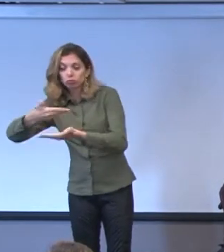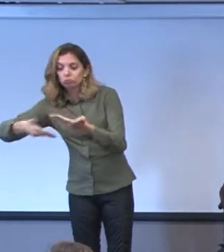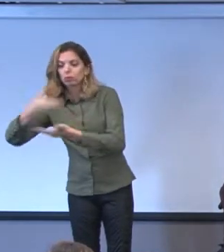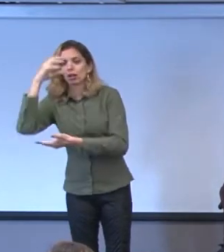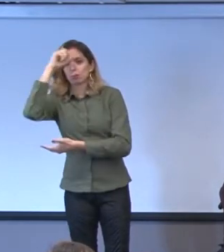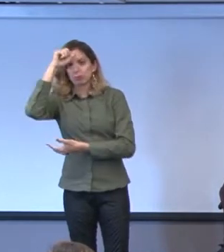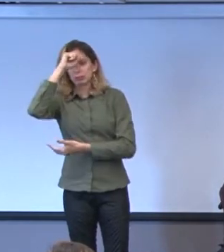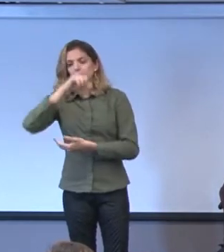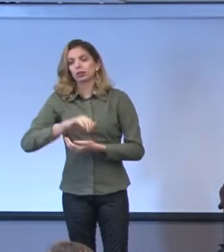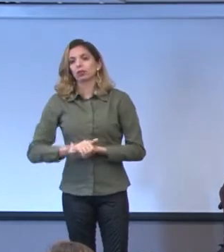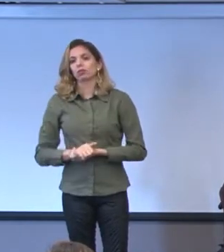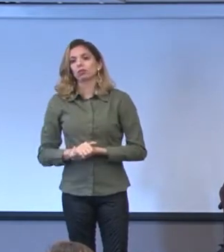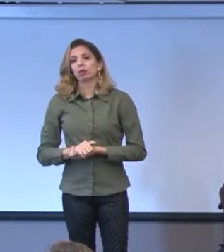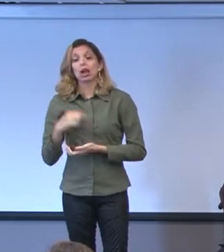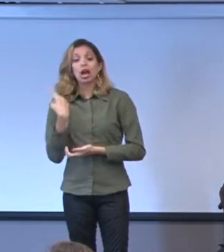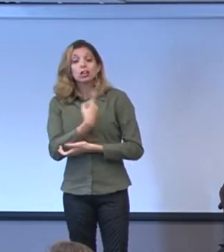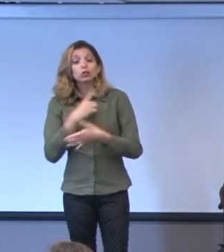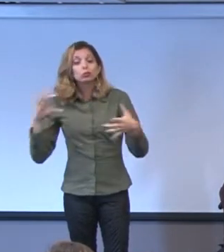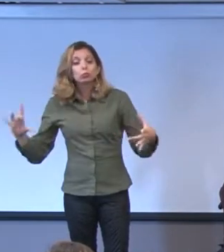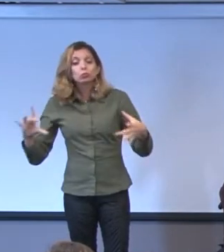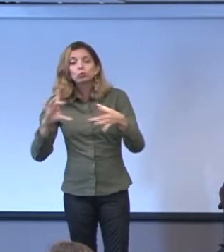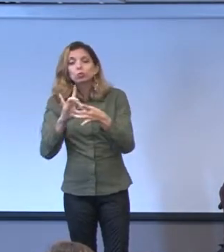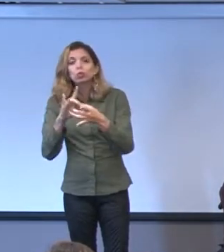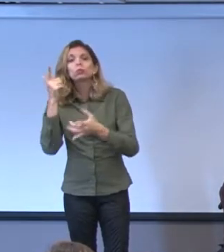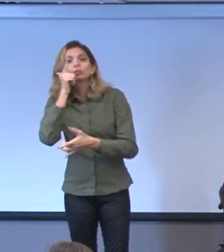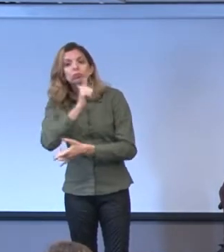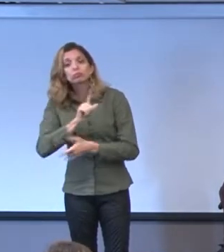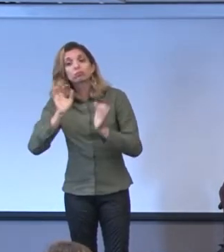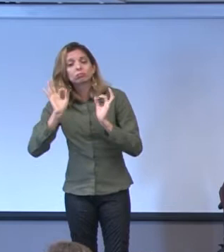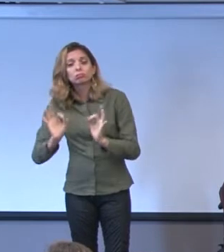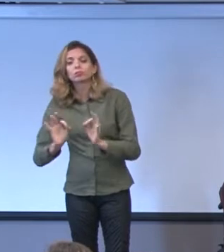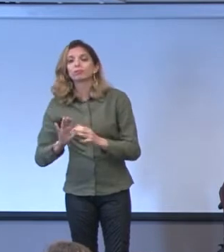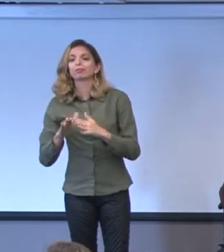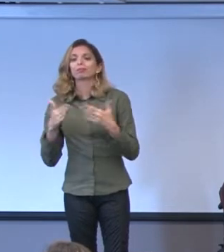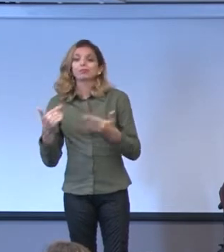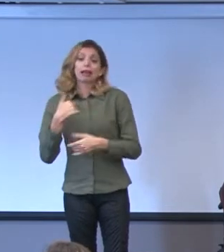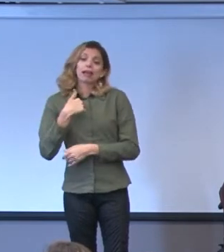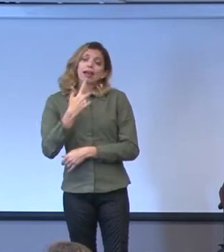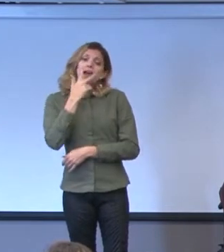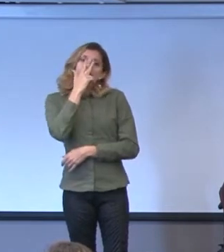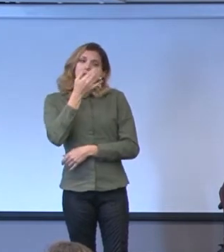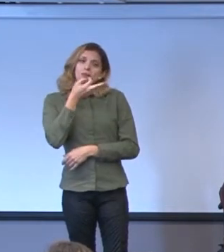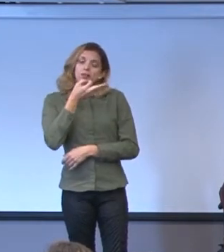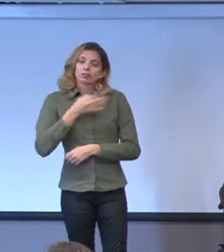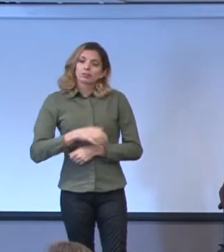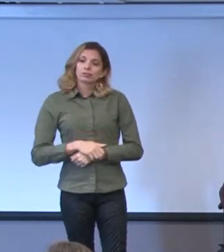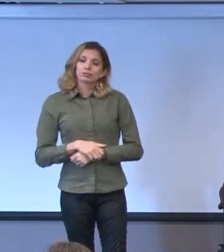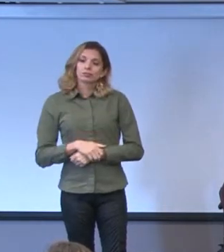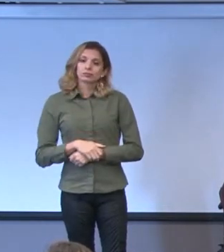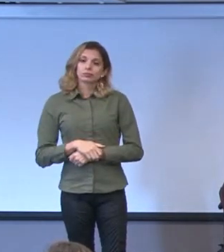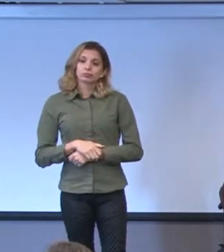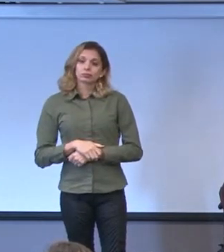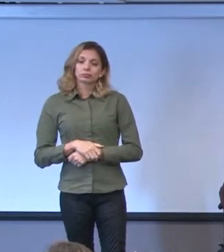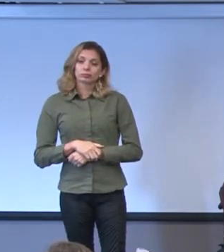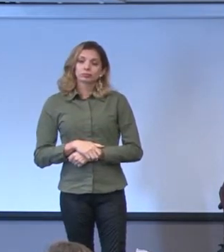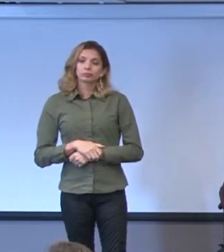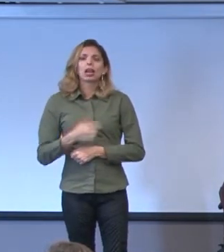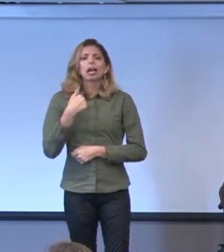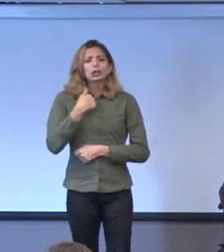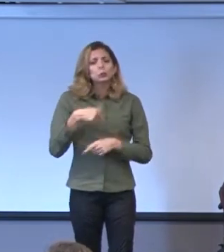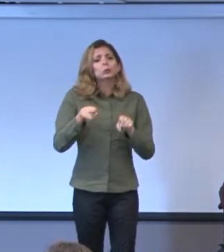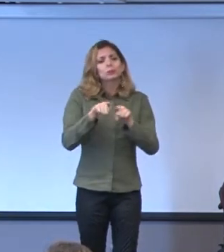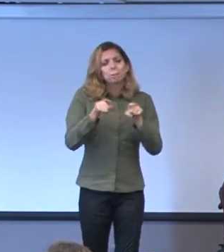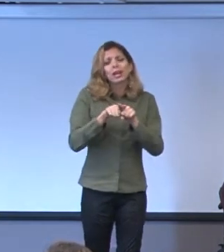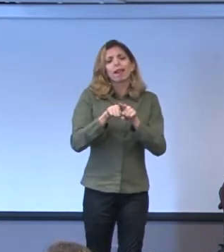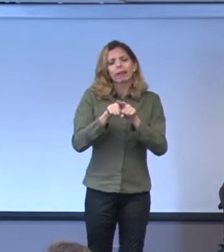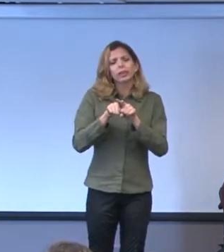nos unimos para poder fazermos isso. Eu acho que eu também